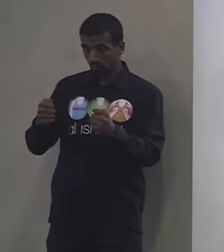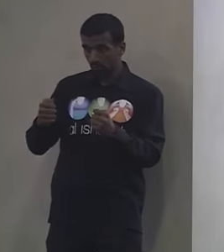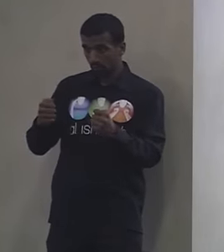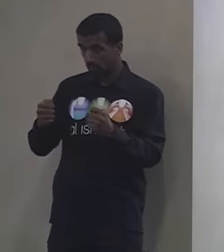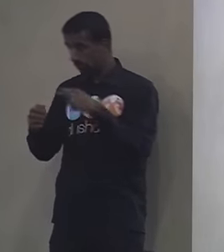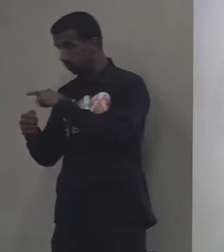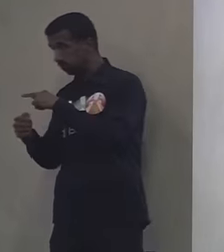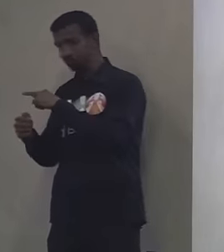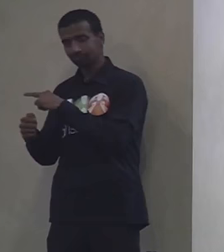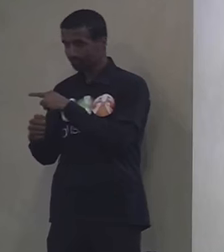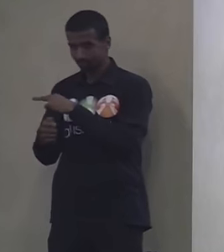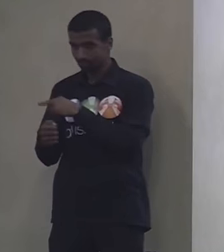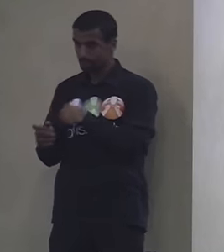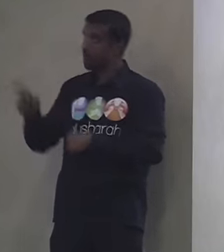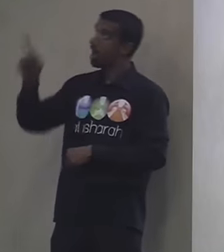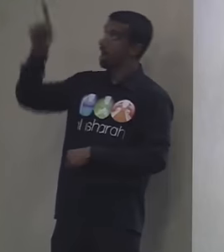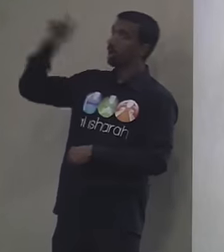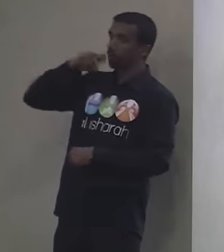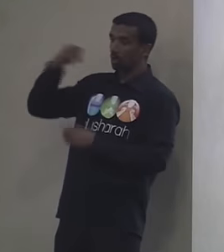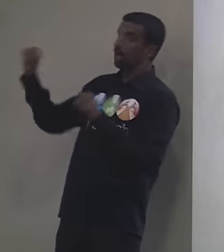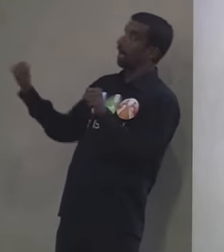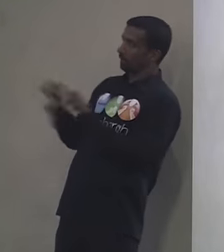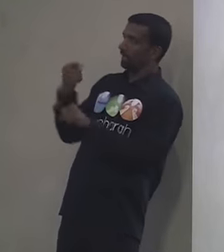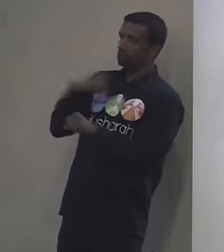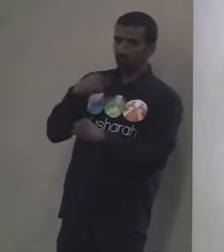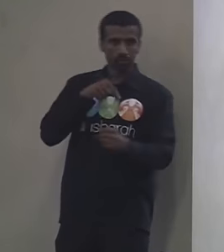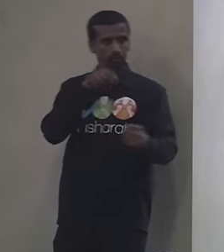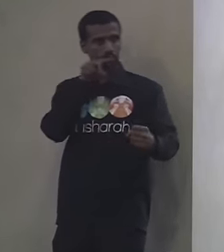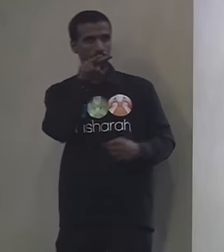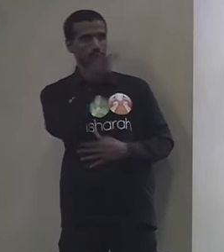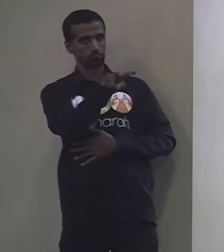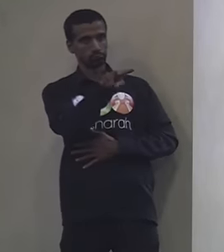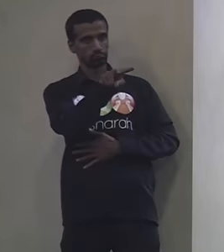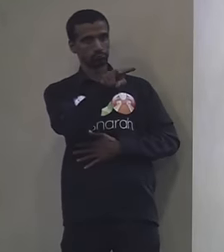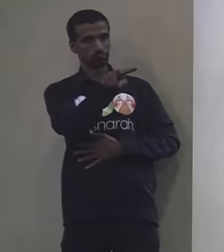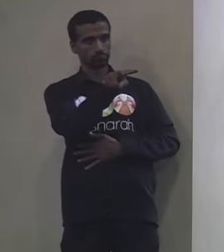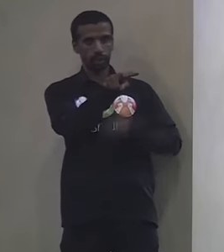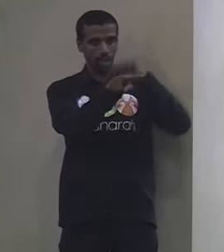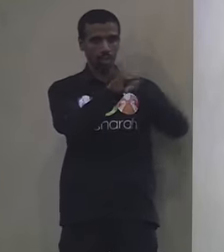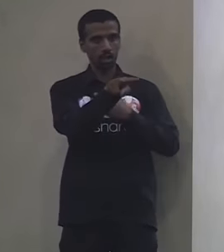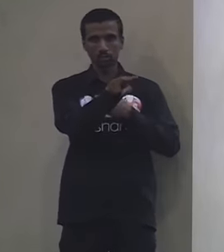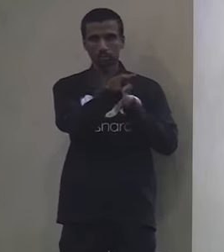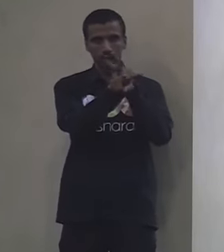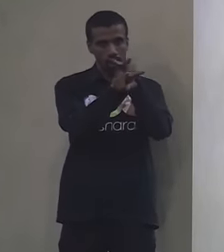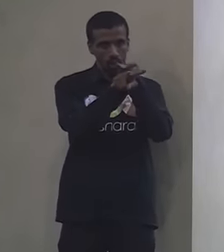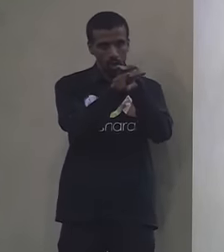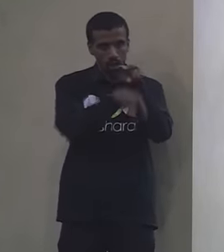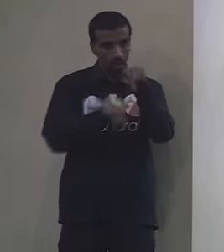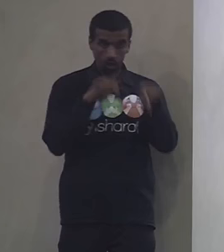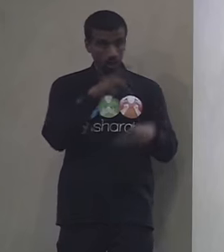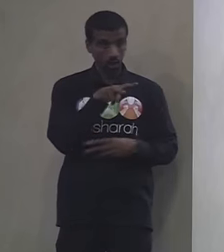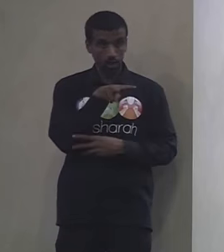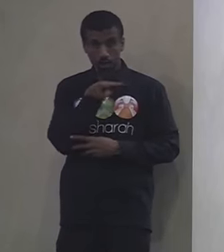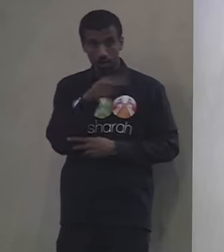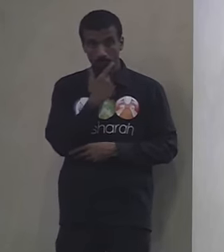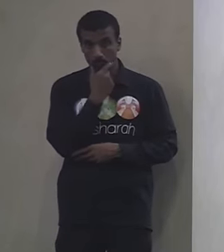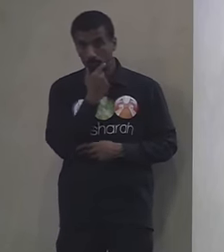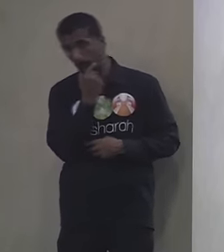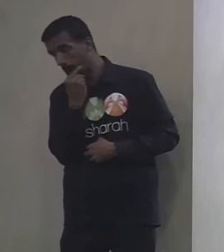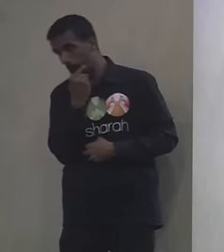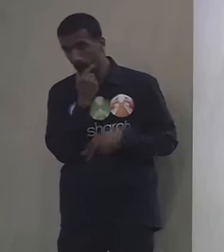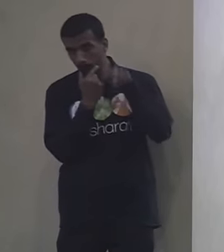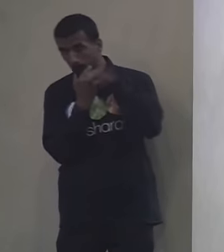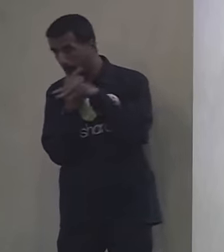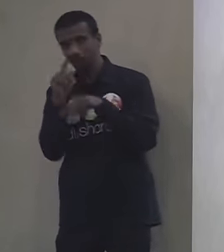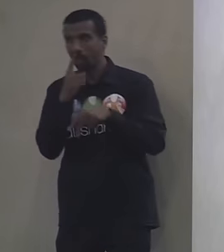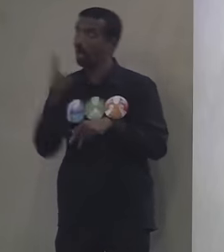make you stare at that fire, and then the questioning will begin. No room for distraction now. ثُمَّ لَتُسْأَلُنَّ يَوْمَئِذٍ عَنِ